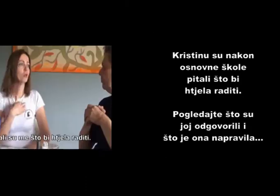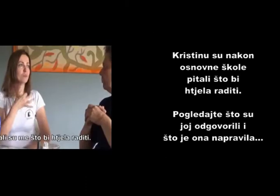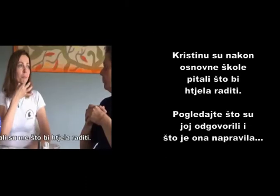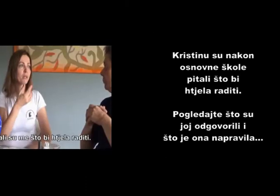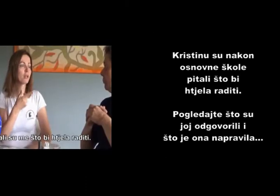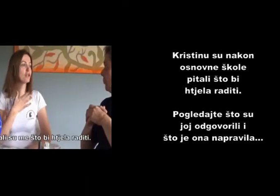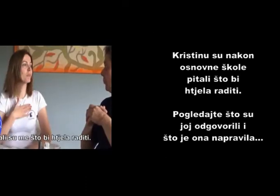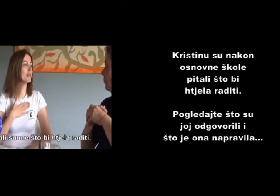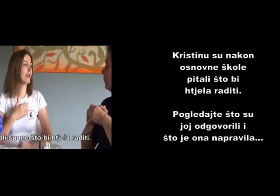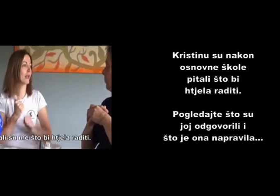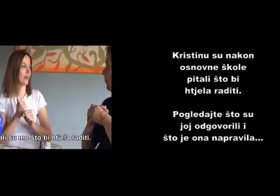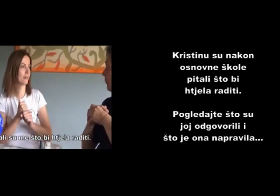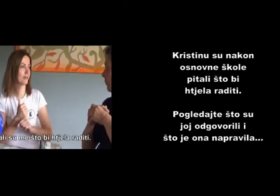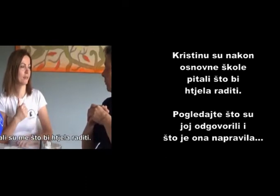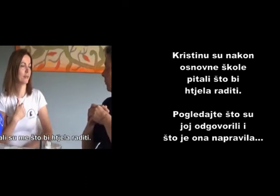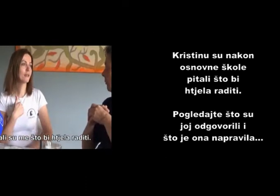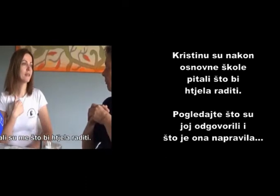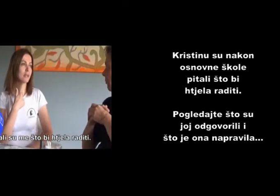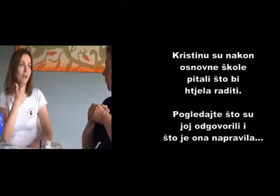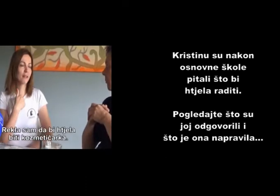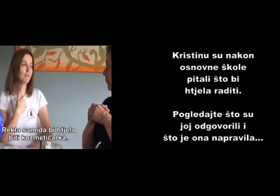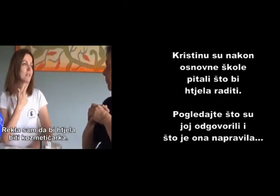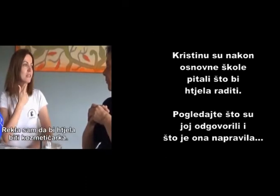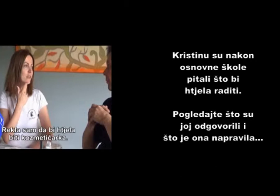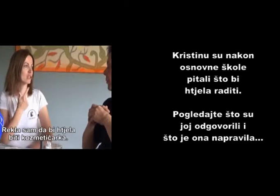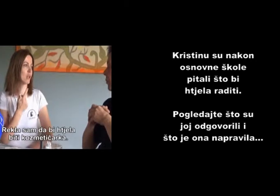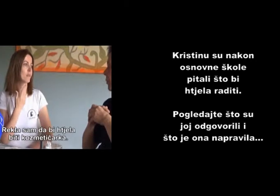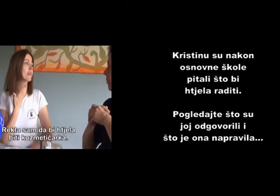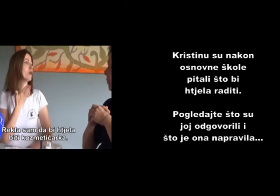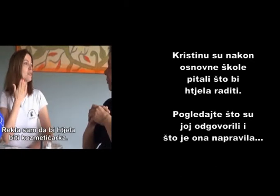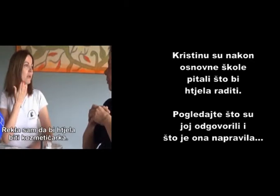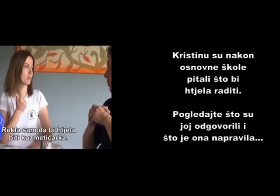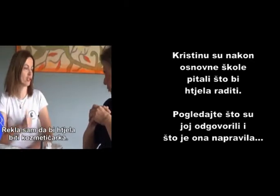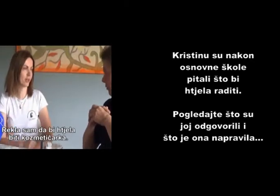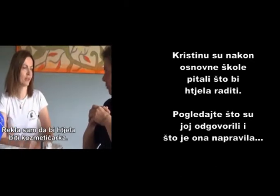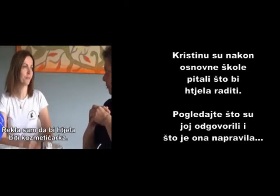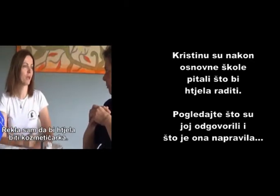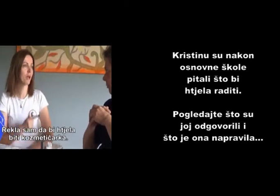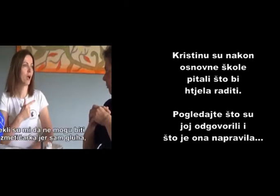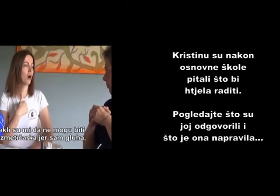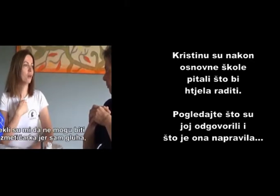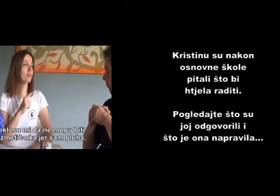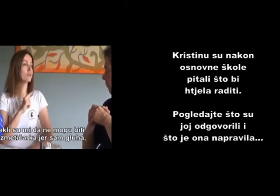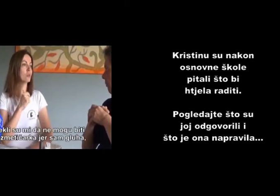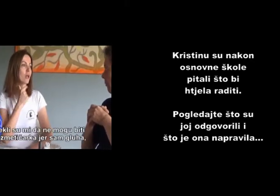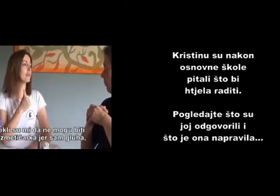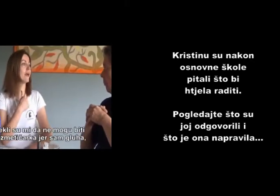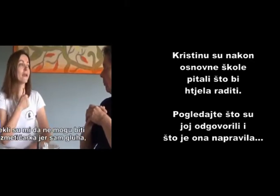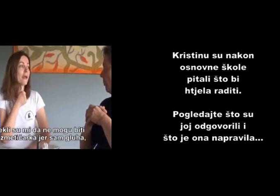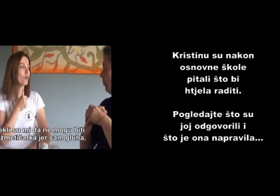Kada su me pitali što bi htjela raditi, ja sam rekla da mi se sviša biti kao smetišarka. A oni su rekli da nema